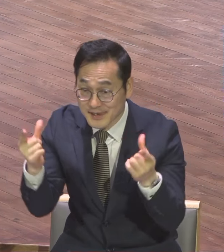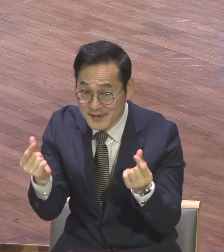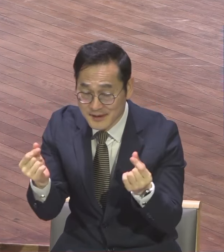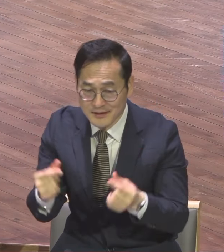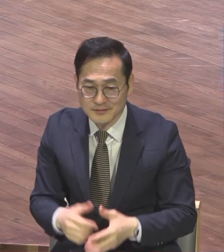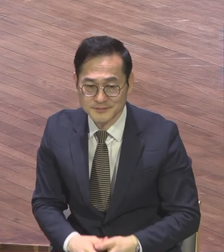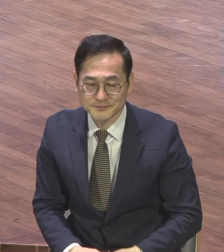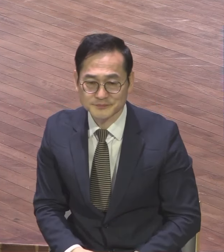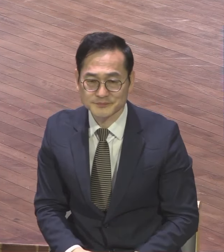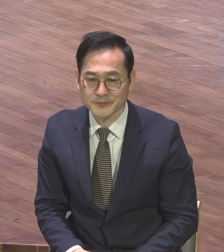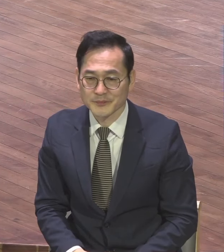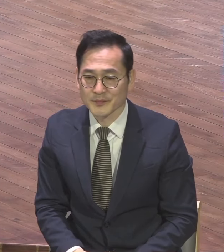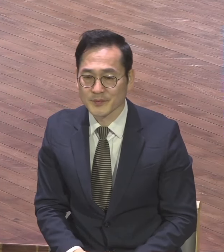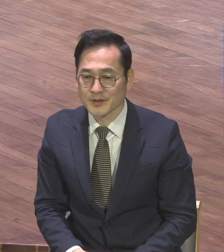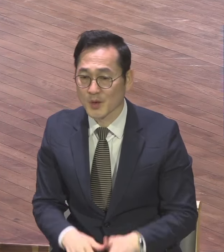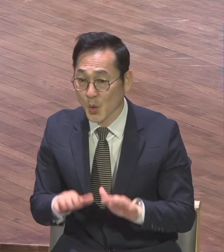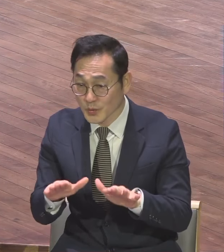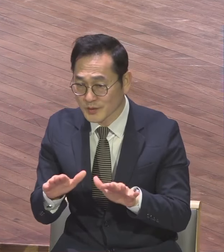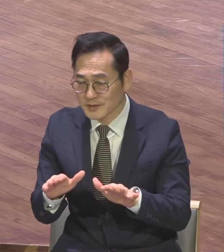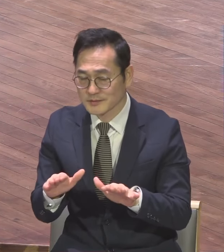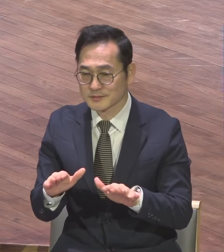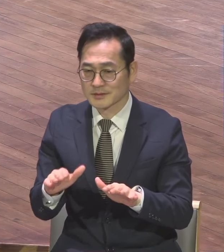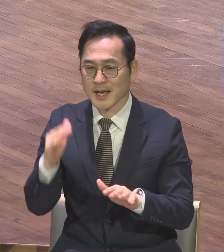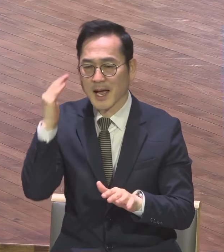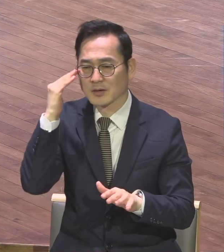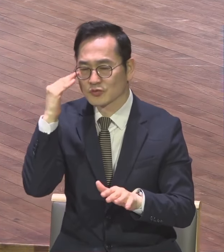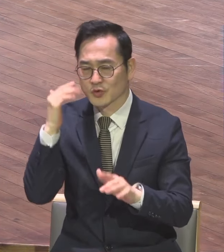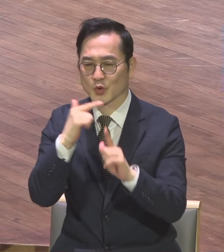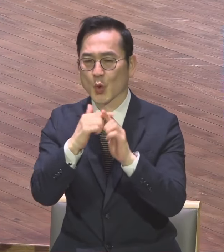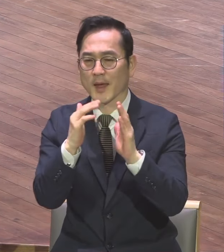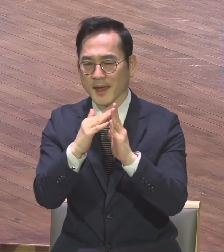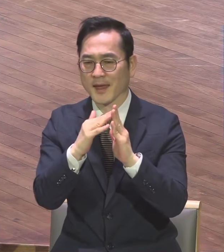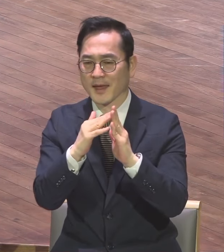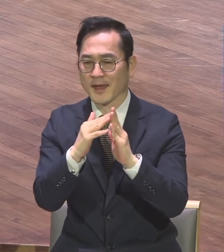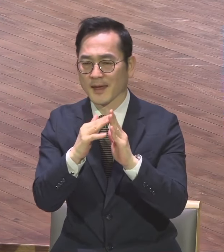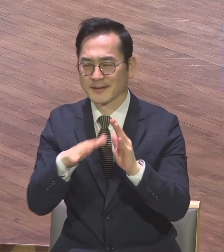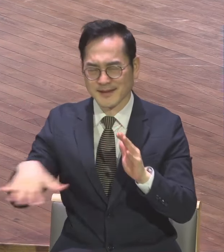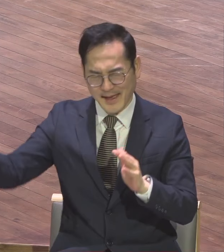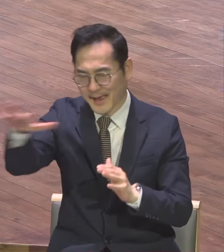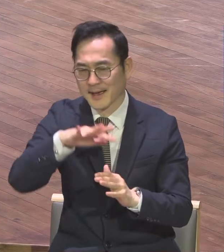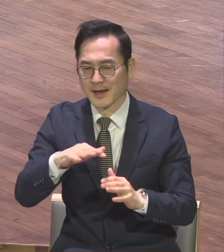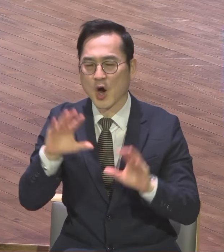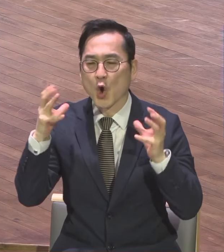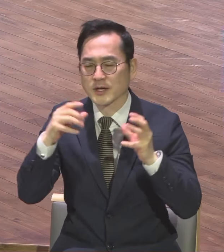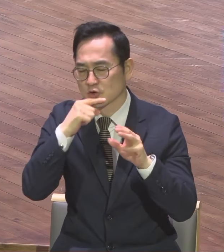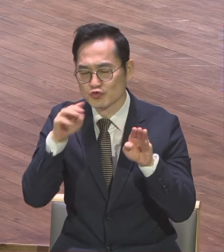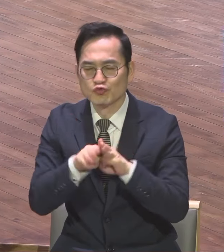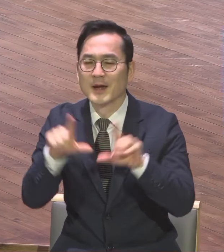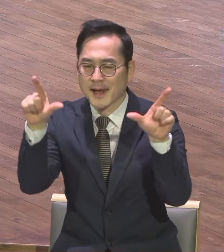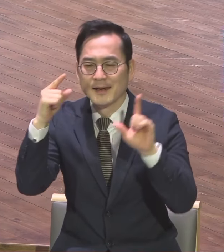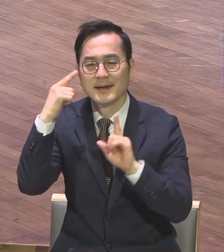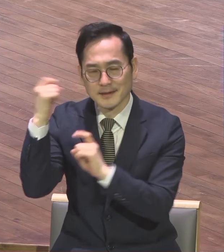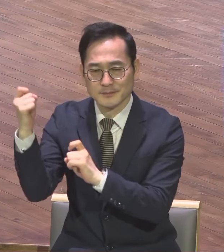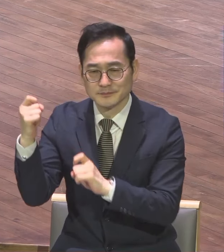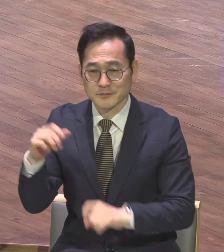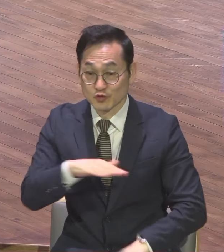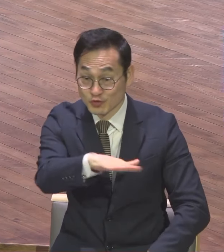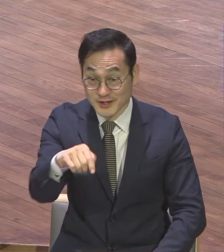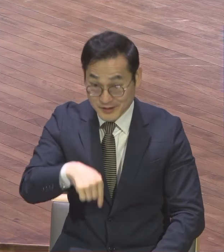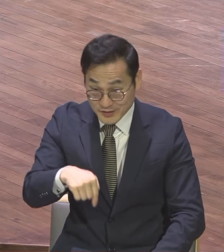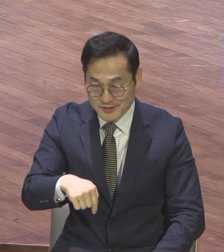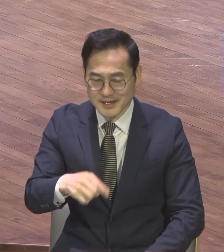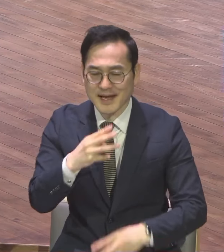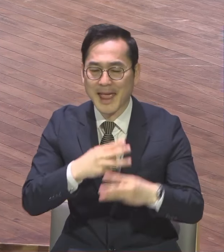있는데 이번 주일은 한국 교회가 어린이 주일로 지키는 주일입니다. 우리 교회는 렘넌트